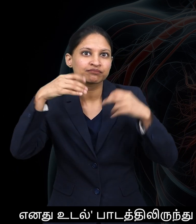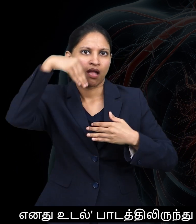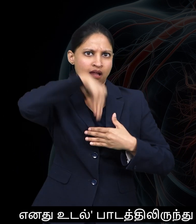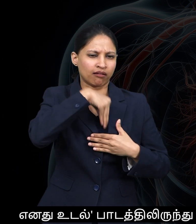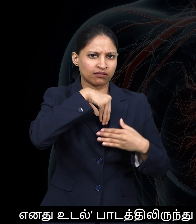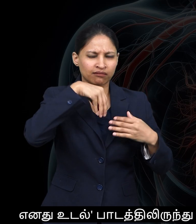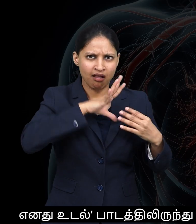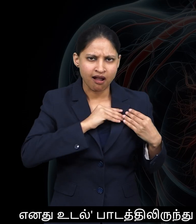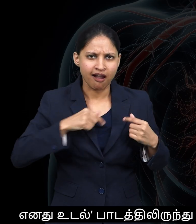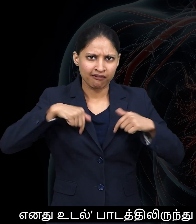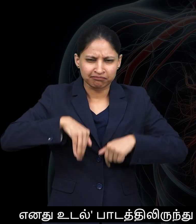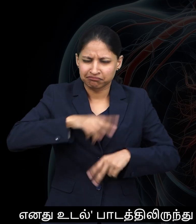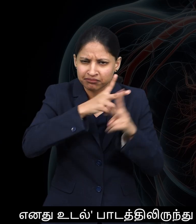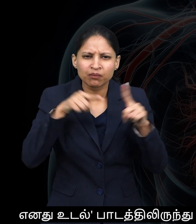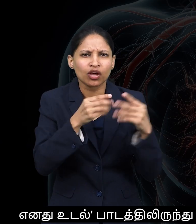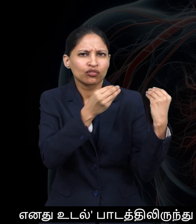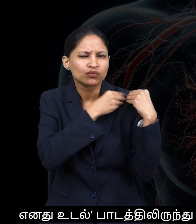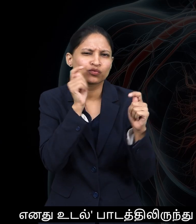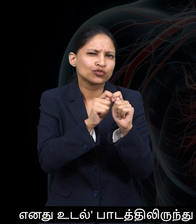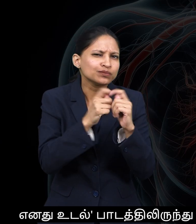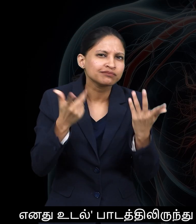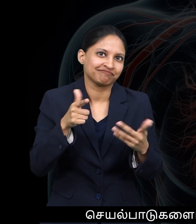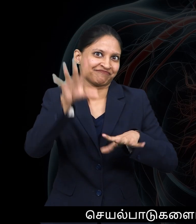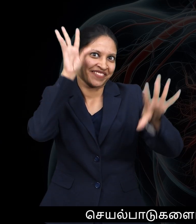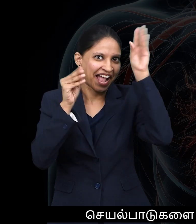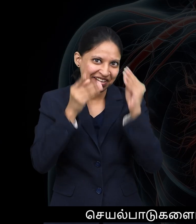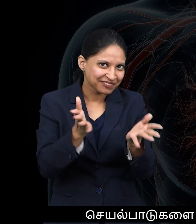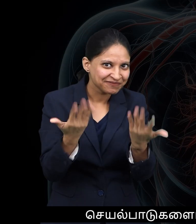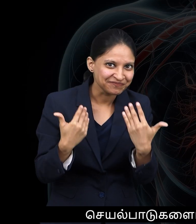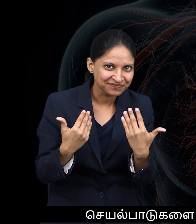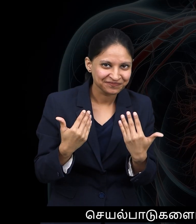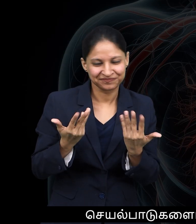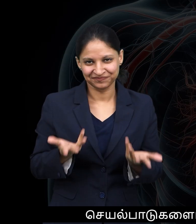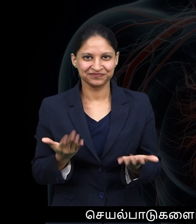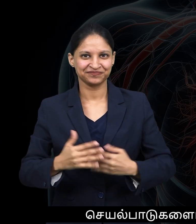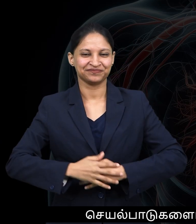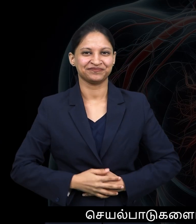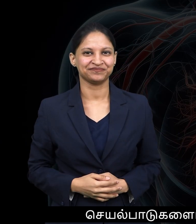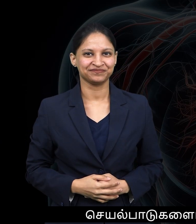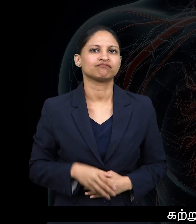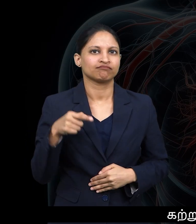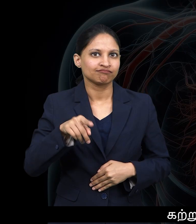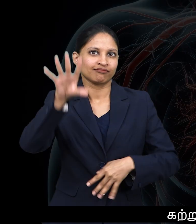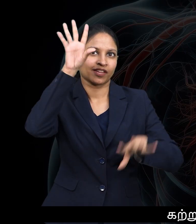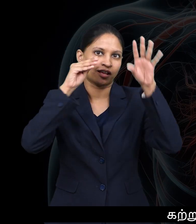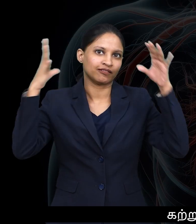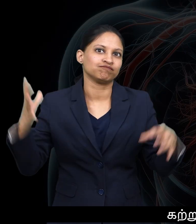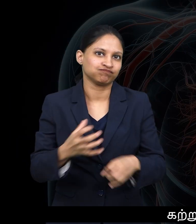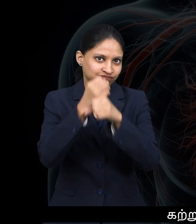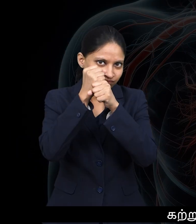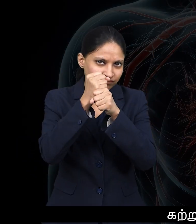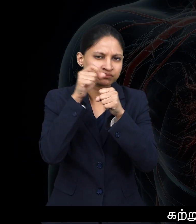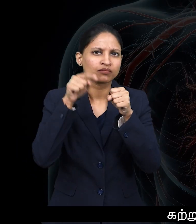உடல் பாடத்திலிருந்து அந்த உள்ளுறுப்புகள் மற்றும் அவற்றின் செயல்பாடுகளை பற்றி அறிந்து கொள்வோம்,